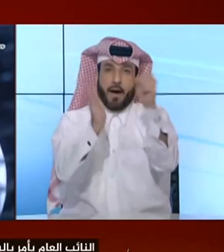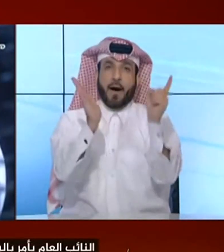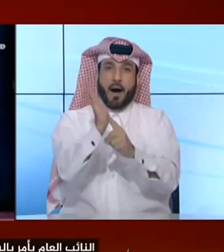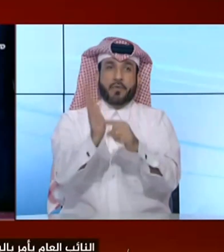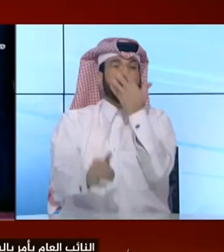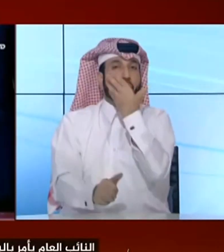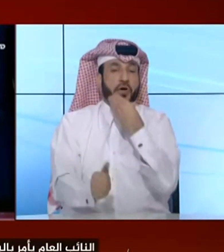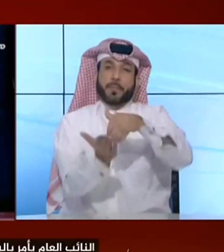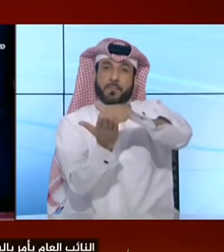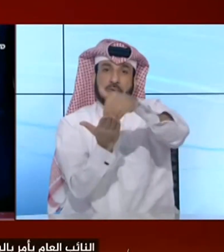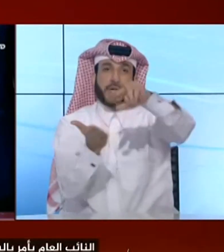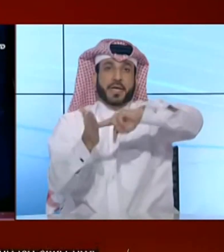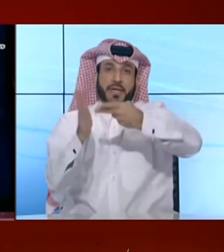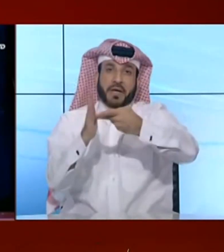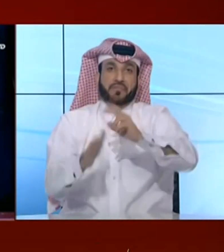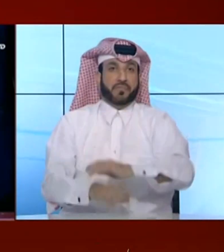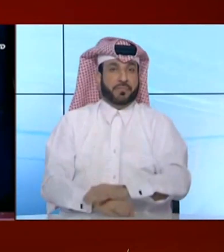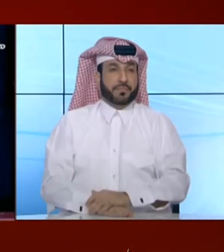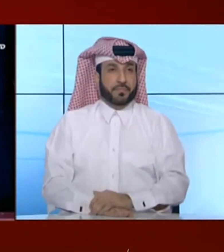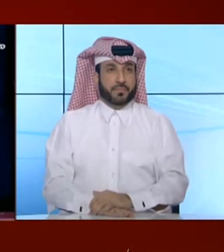قانونيا في الحكم بالبراءه